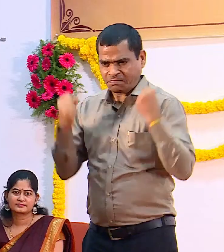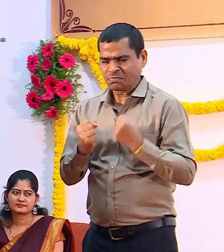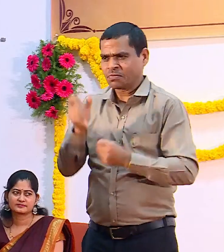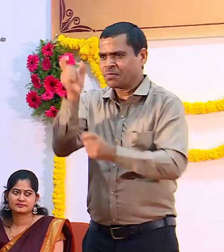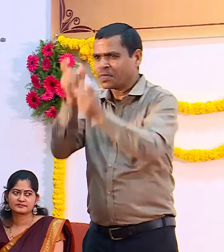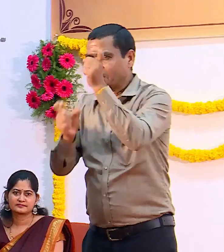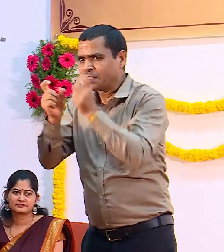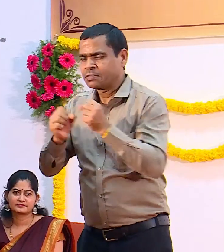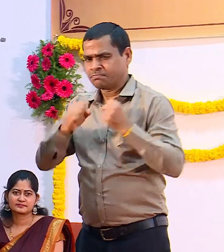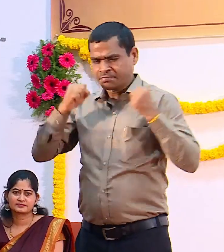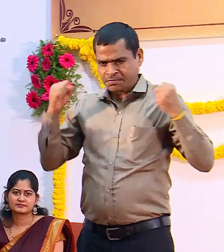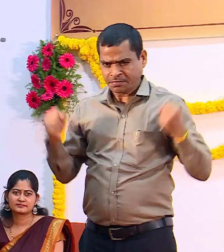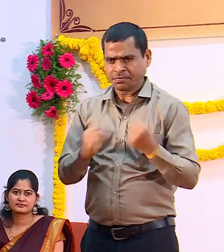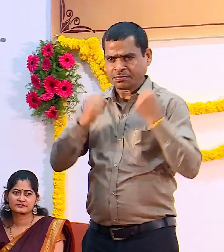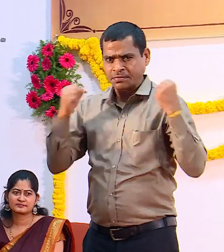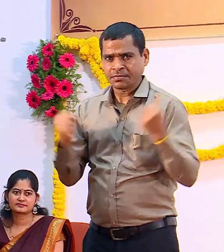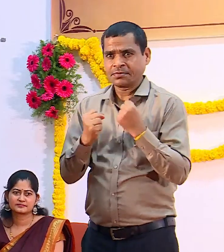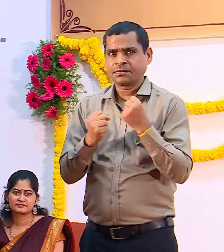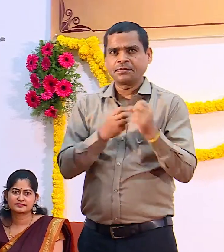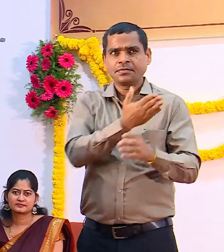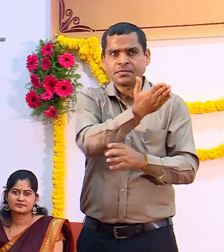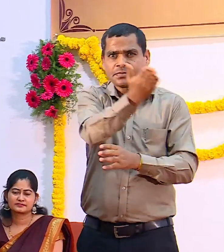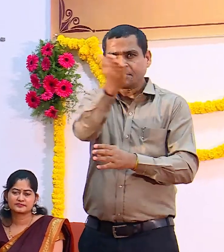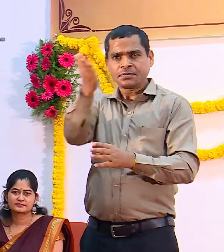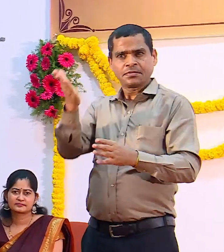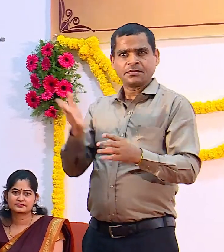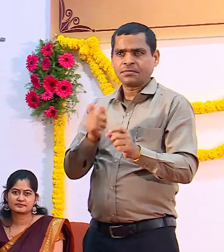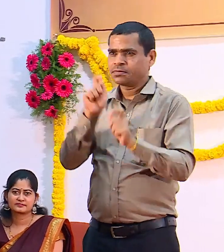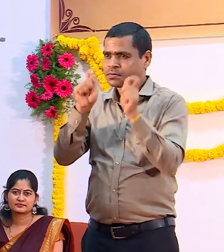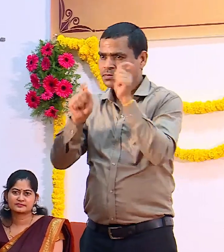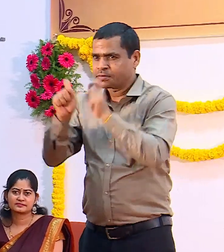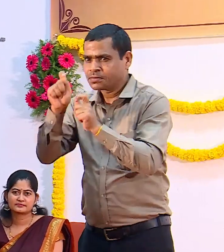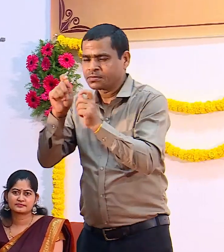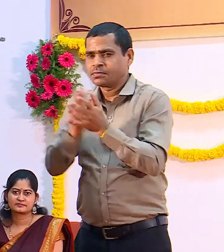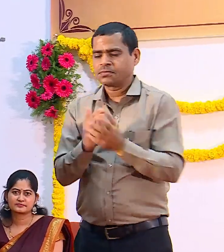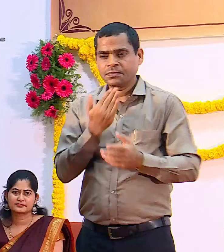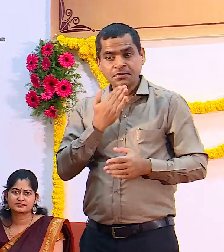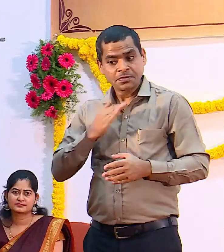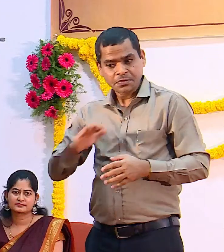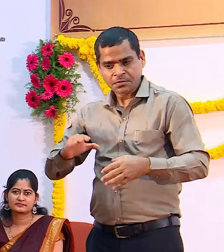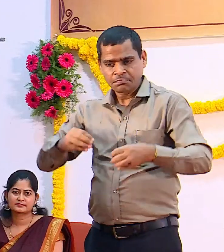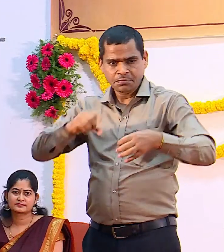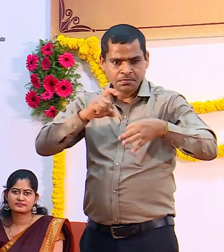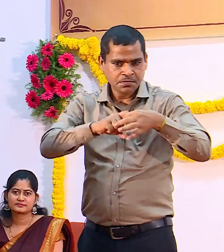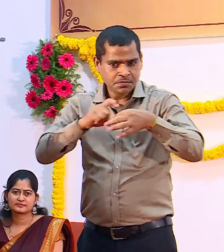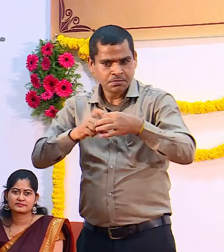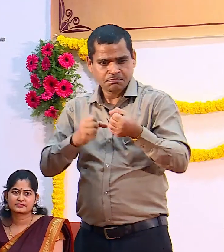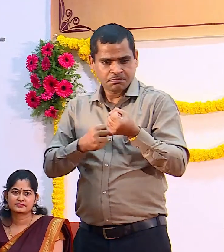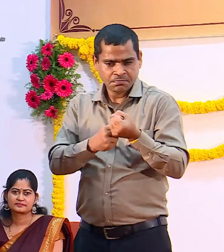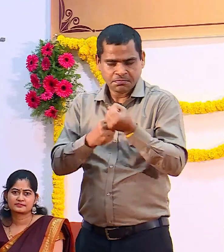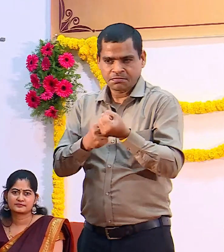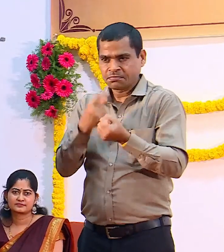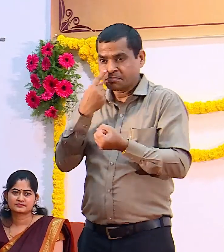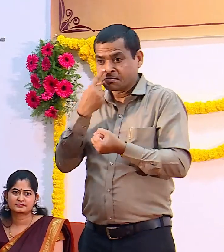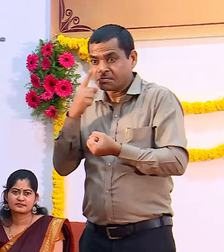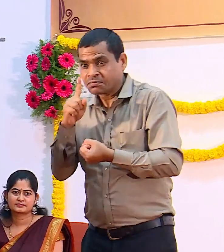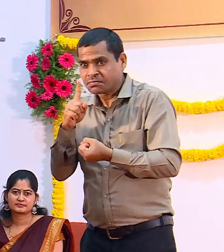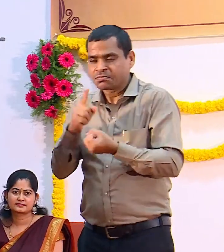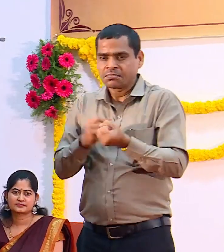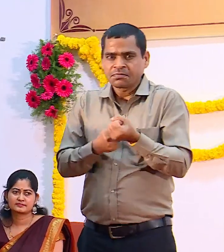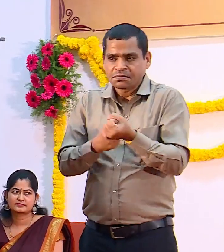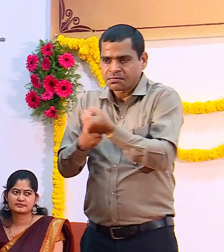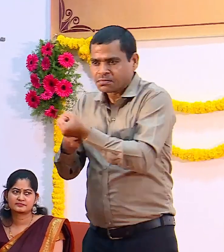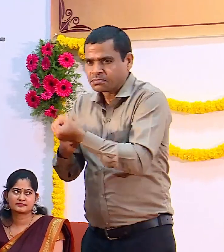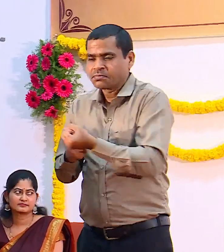ऑफ द of all those who are working with the children, the mothers,